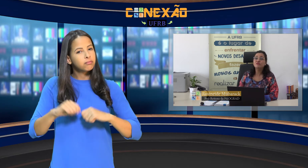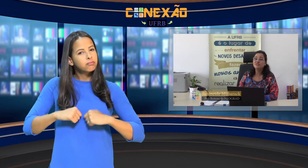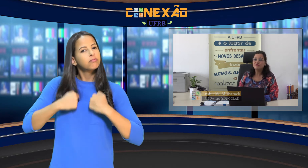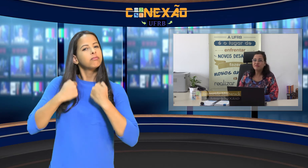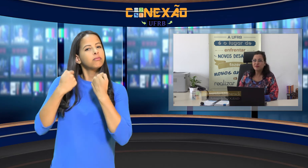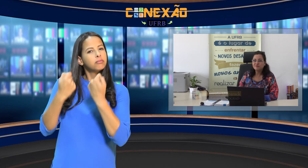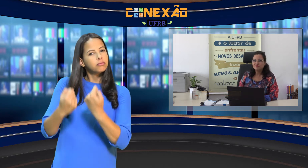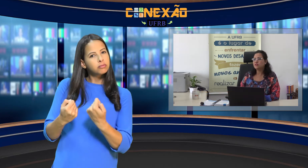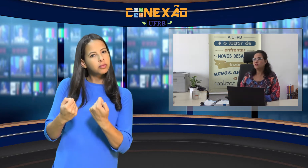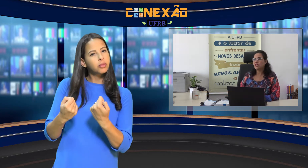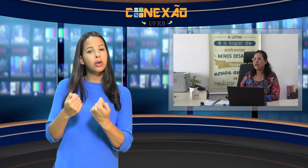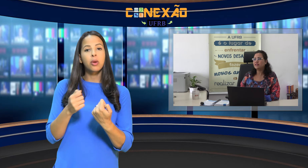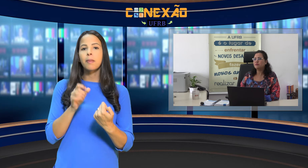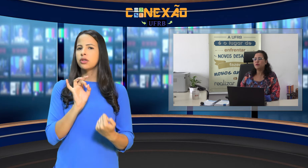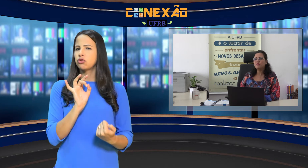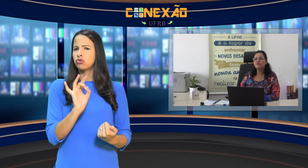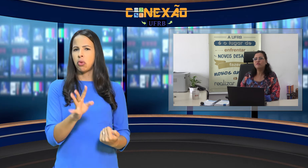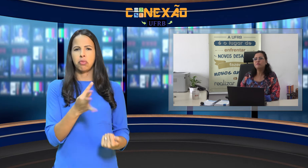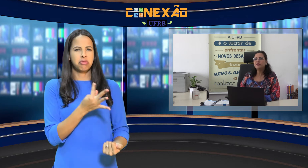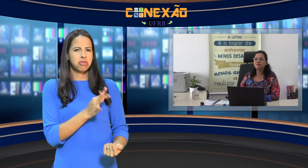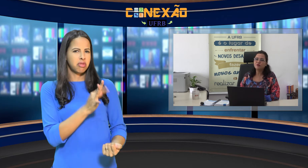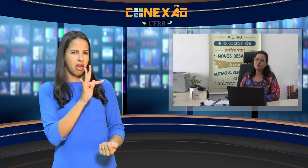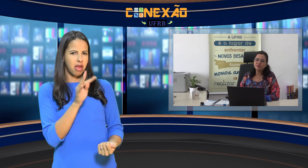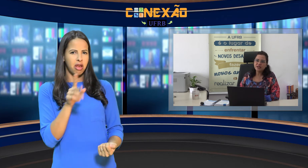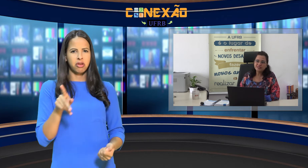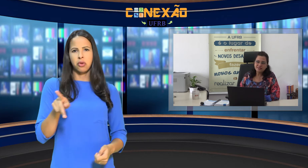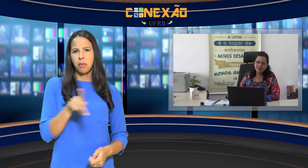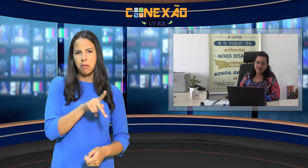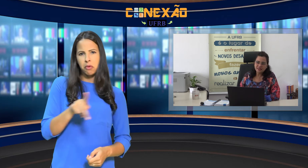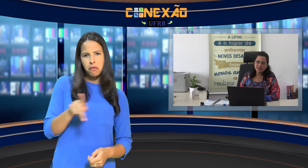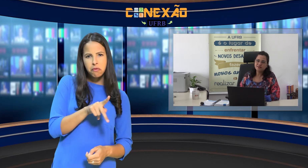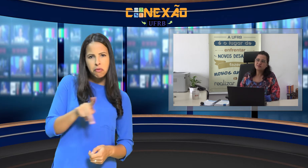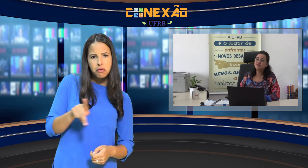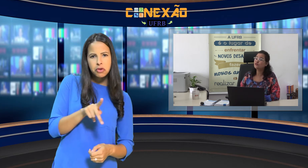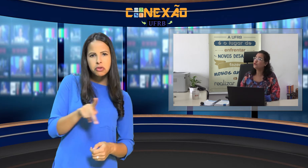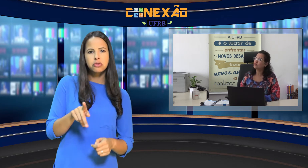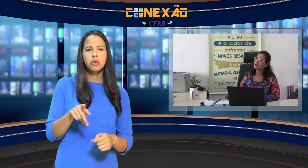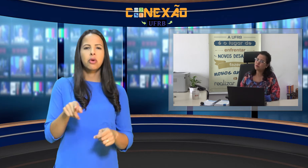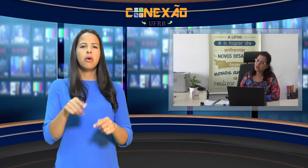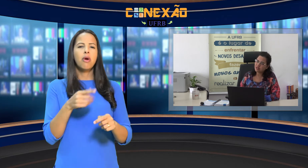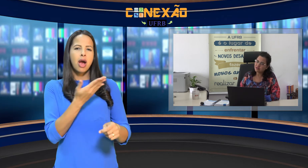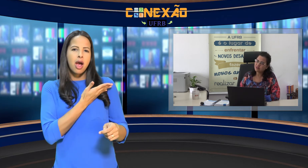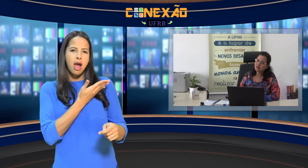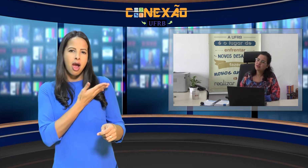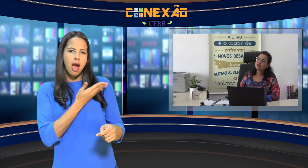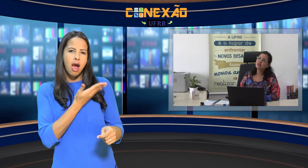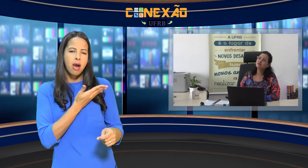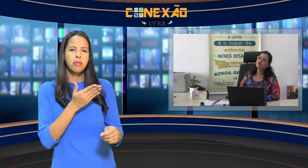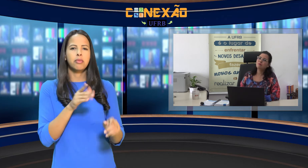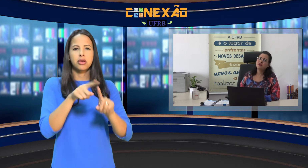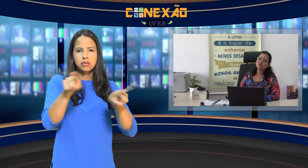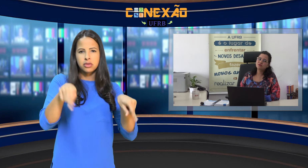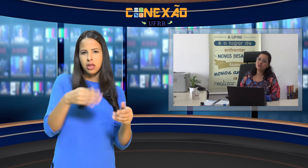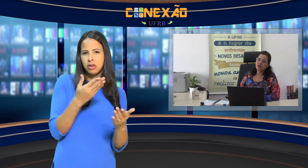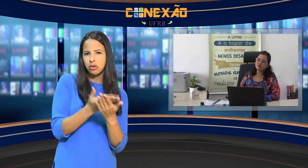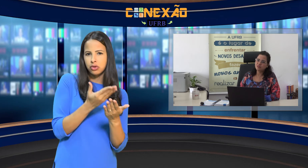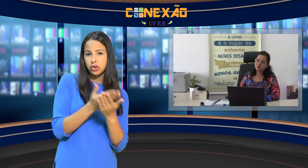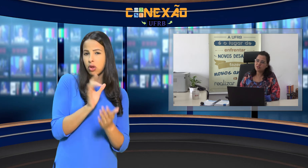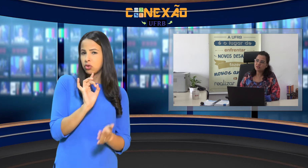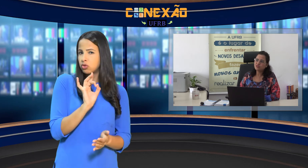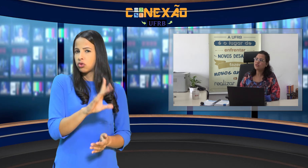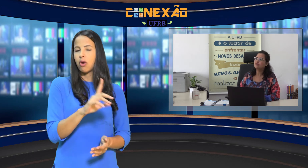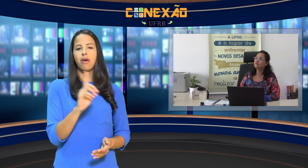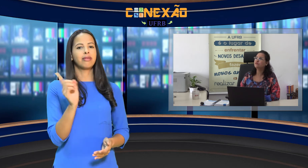educação inclusiva. Isso requer também o envolvimento da comunidade interna, de toda a comunidade. Não só apenas dos